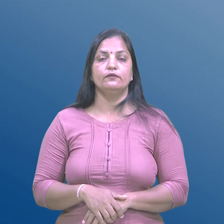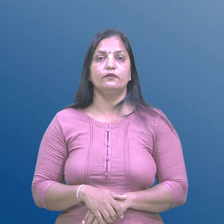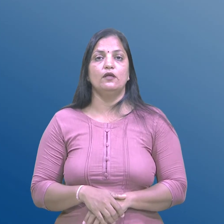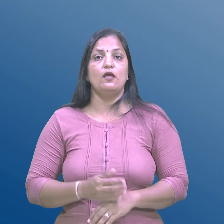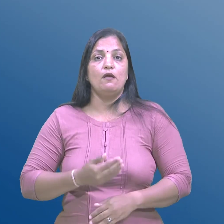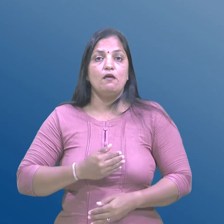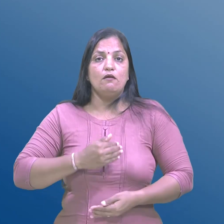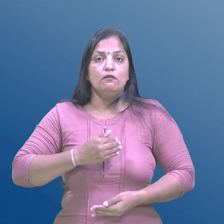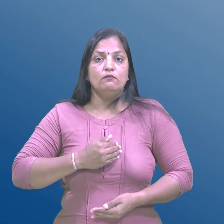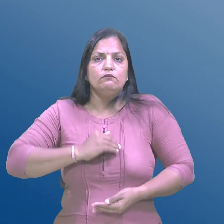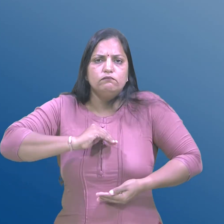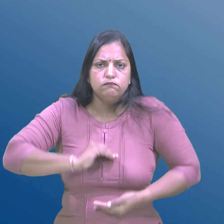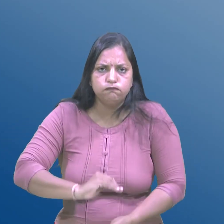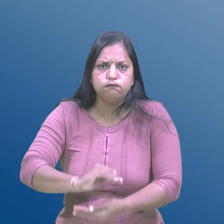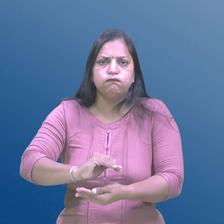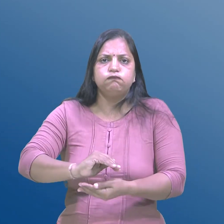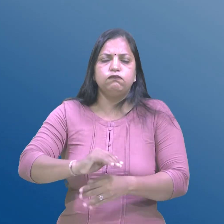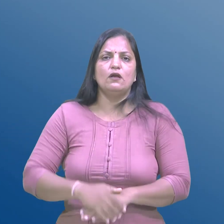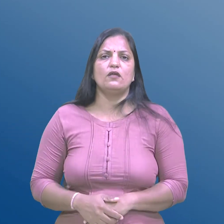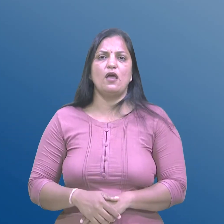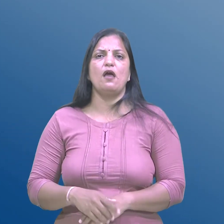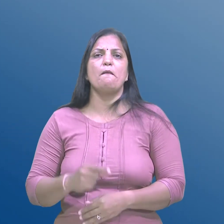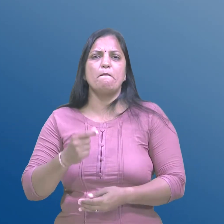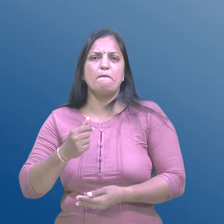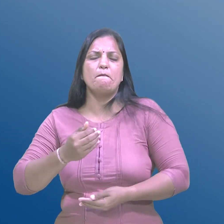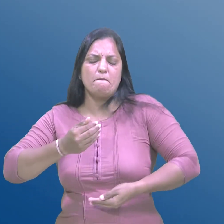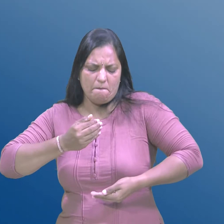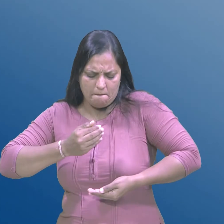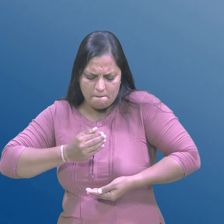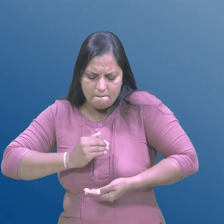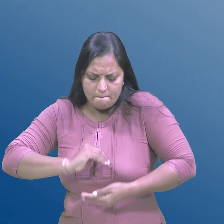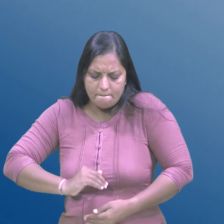વિષયક અને પરિવાર નિયોજન સંબંધી યોગ્ય માહિતી મળી રહે.